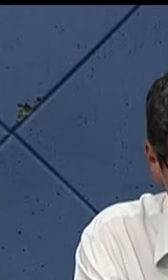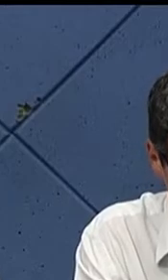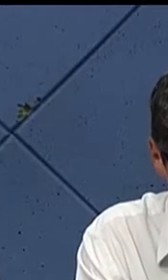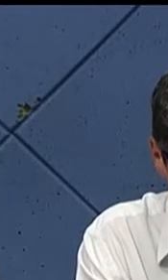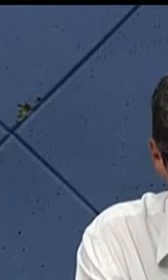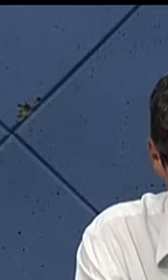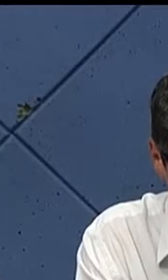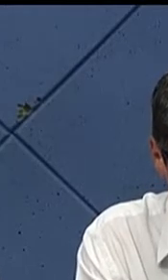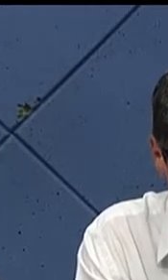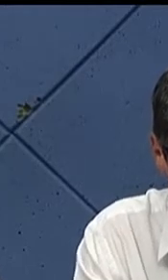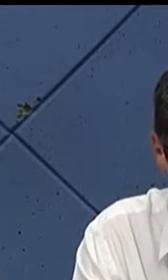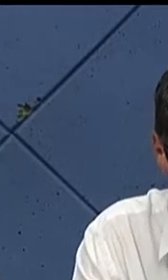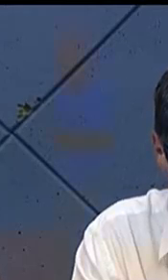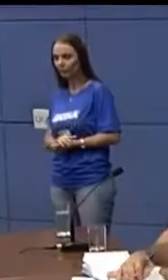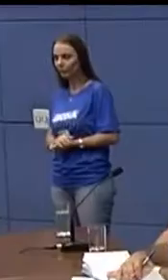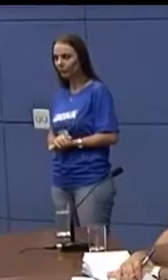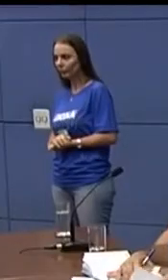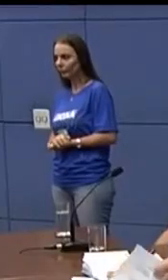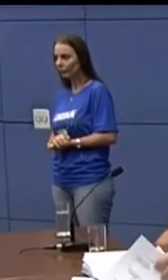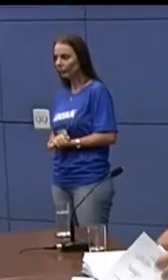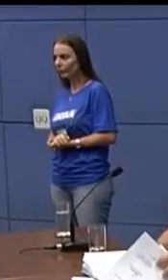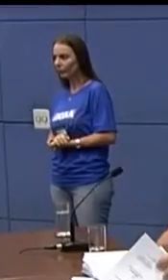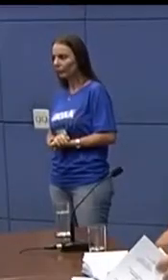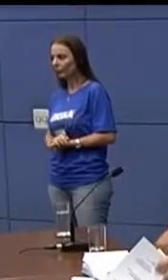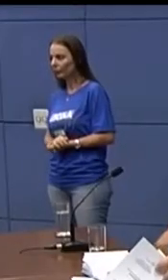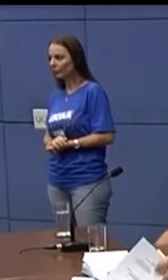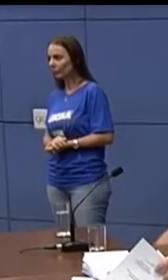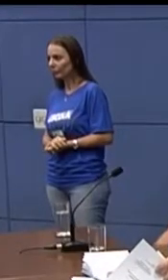Assim formulado, vamos lá.